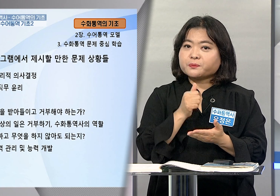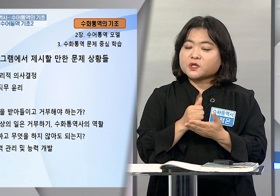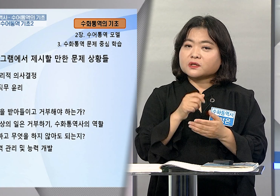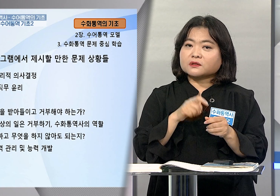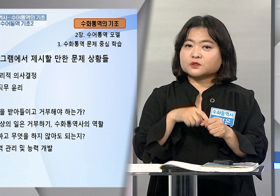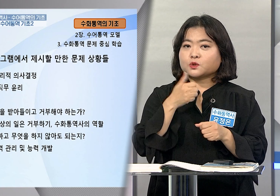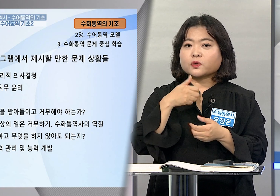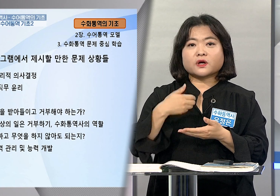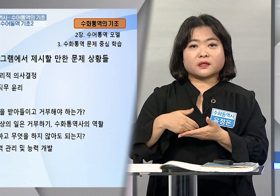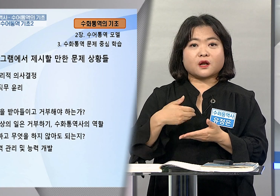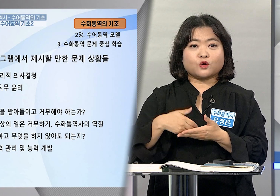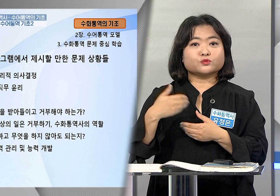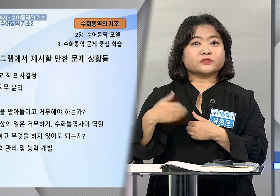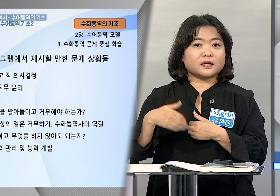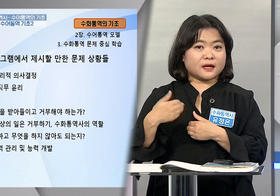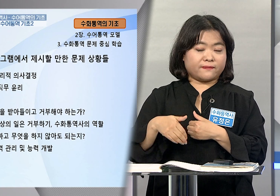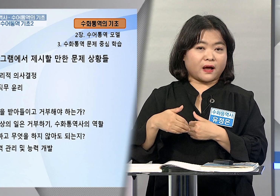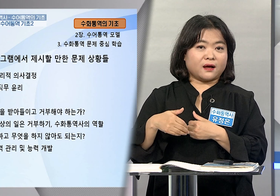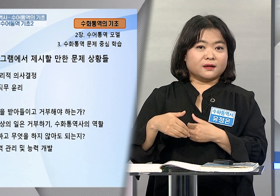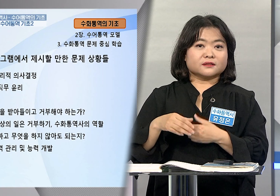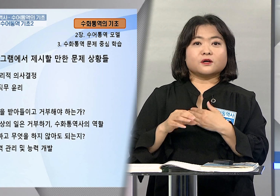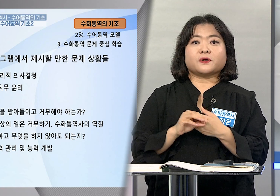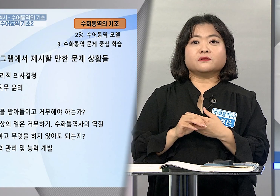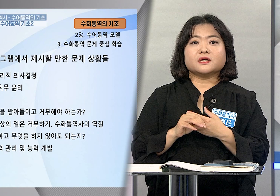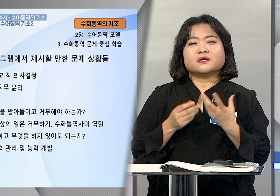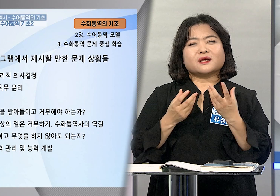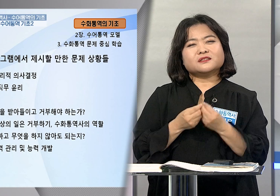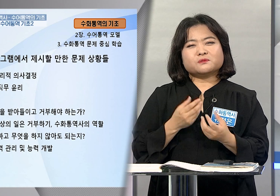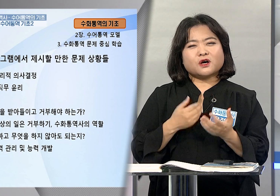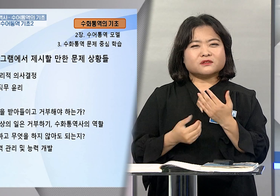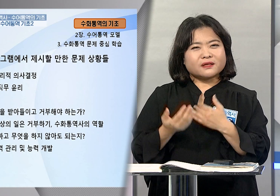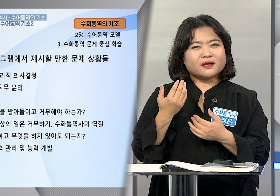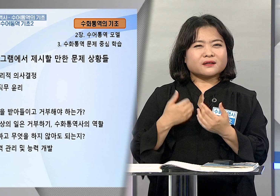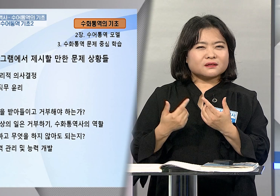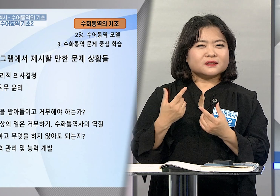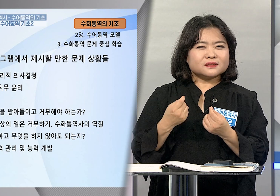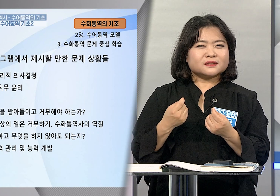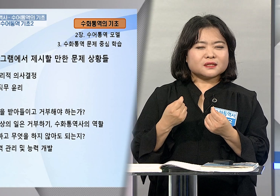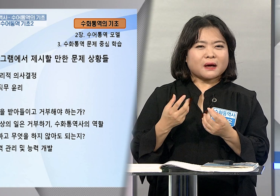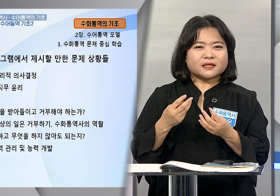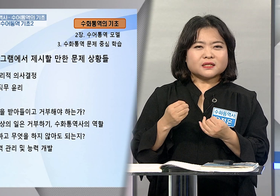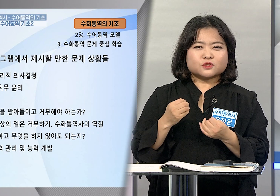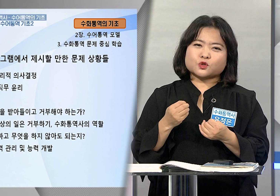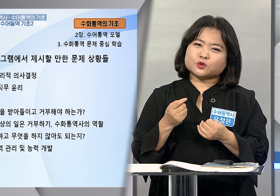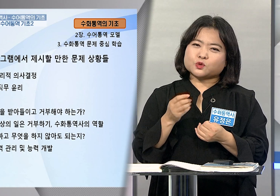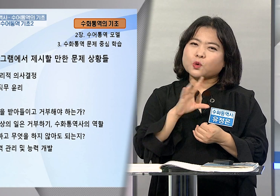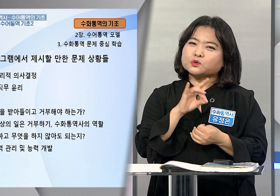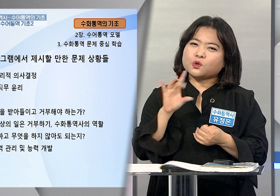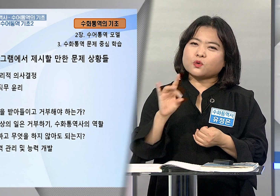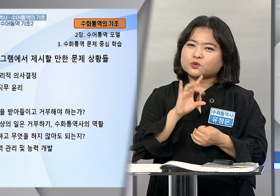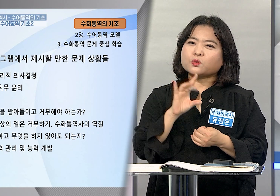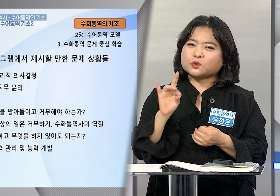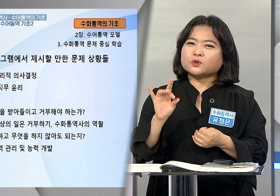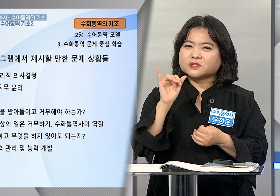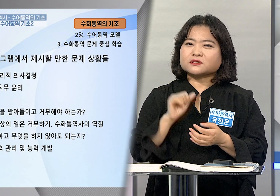범법적인 것들을 통역해달라고 부탁을 한다. 그러면 예를 들면 옛날에 그런 일들이 많이 종종